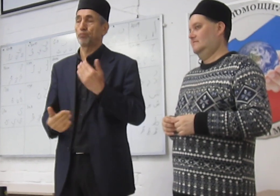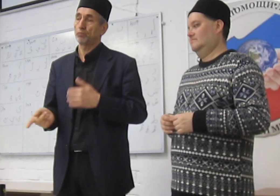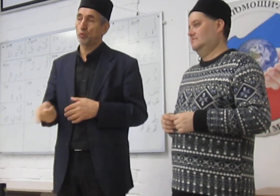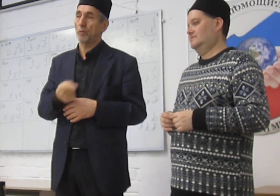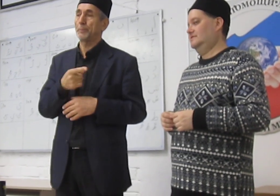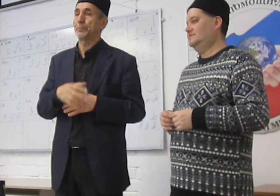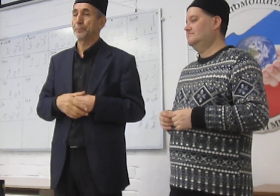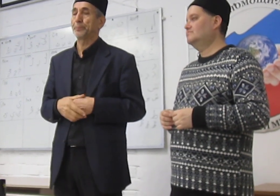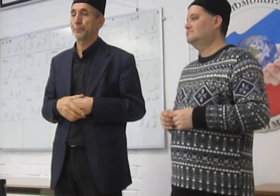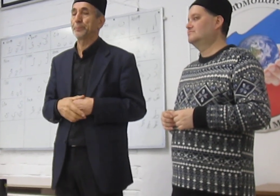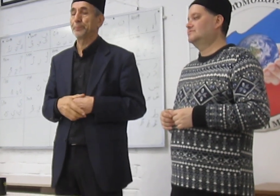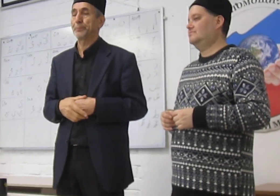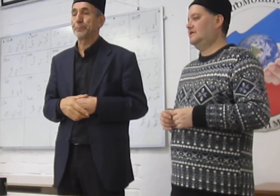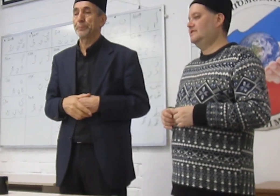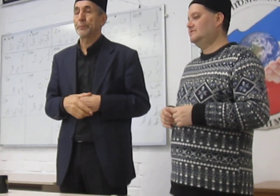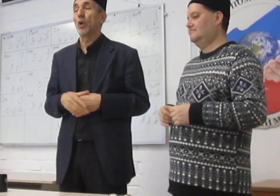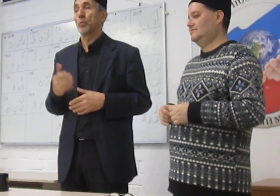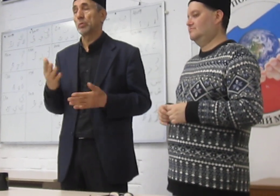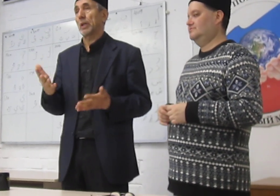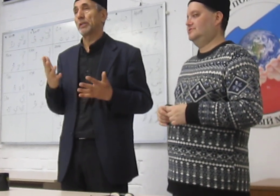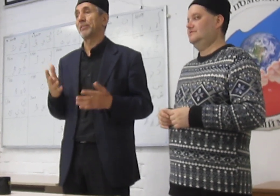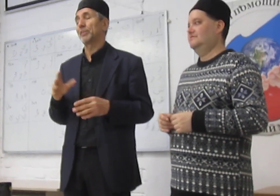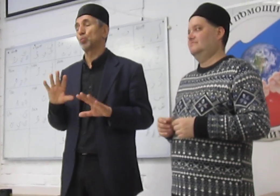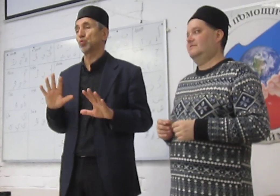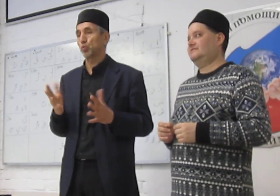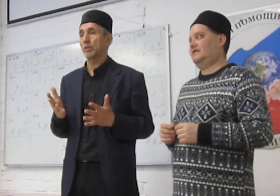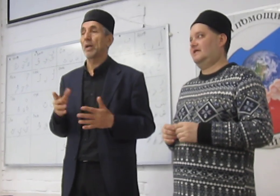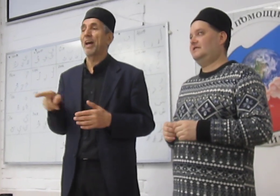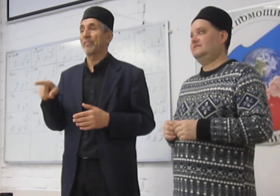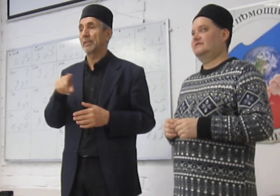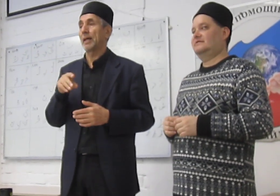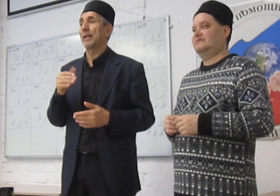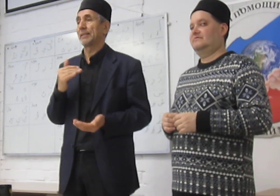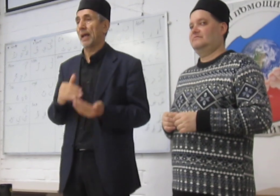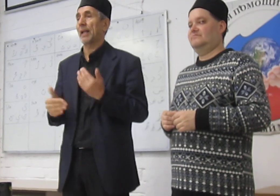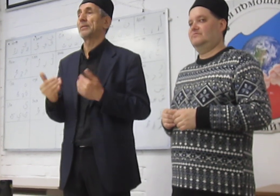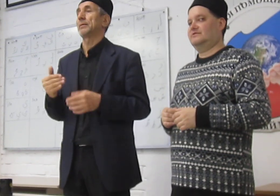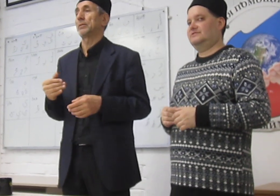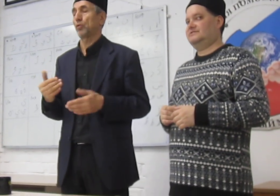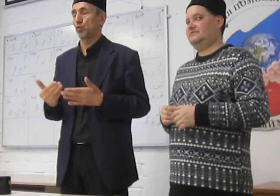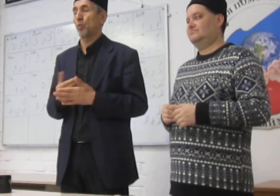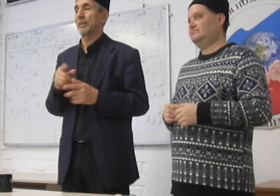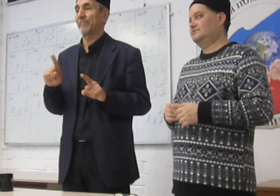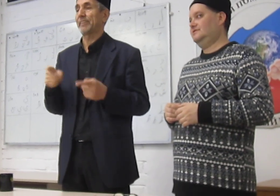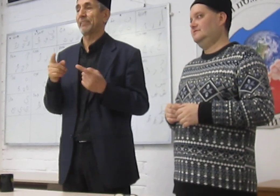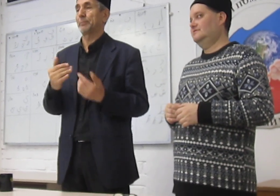вот, если вы уснули, то, конечно, в этом случае у вас тахарат портится, тут уже